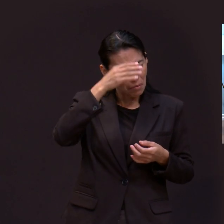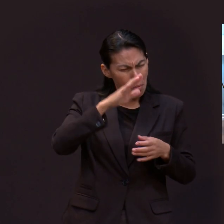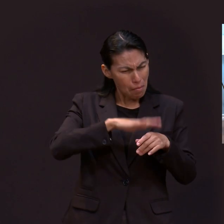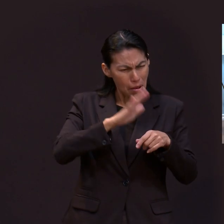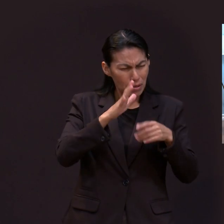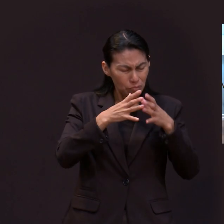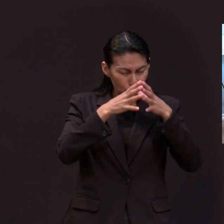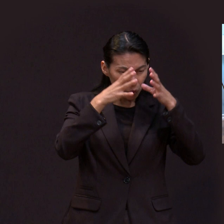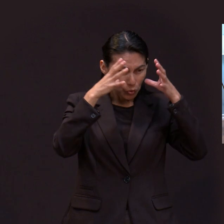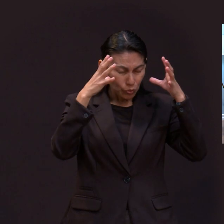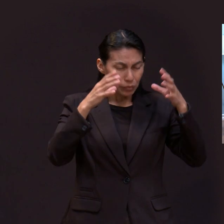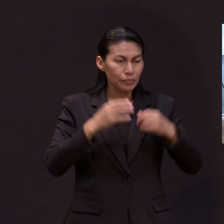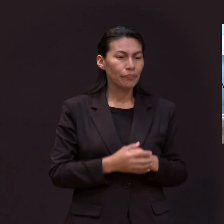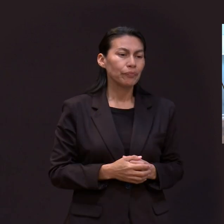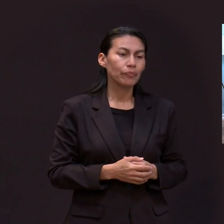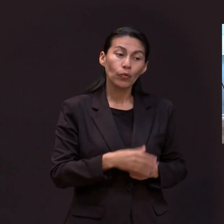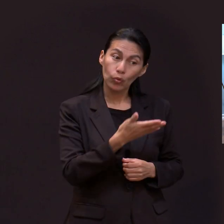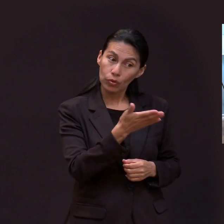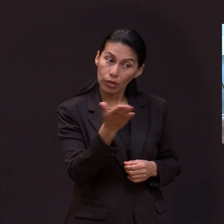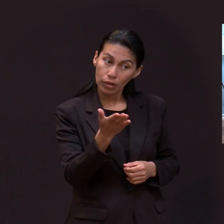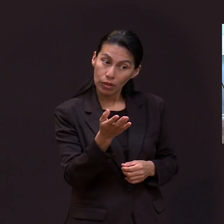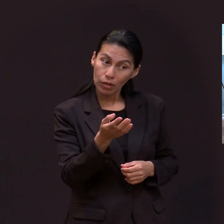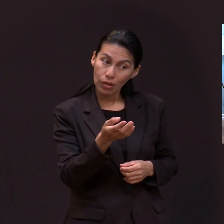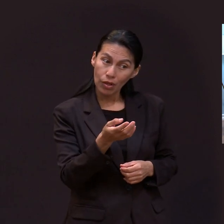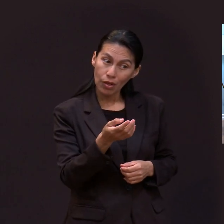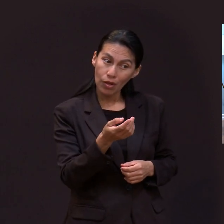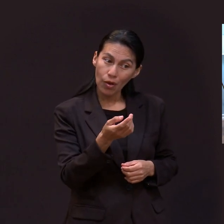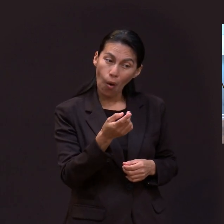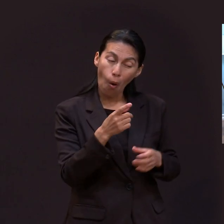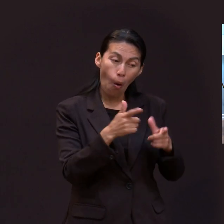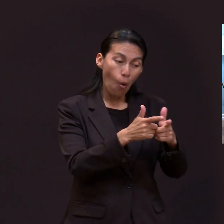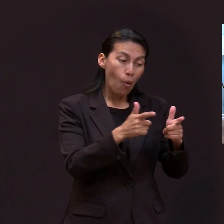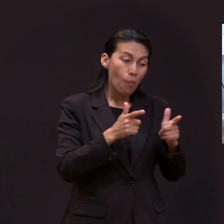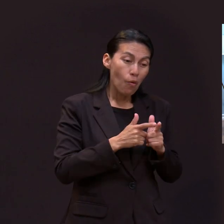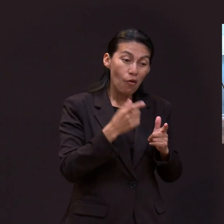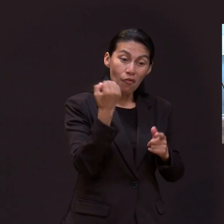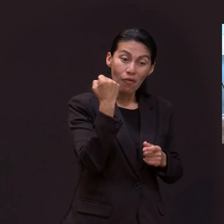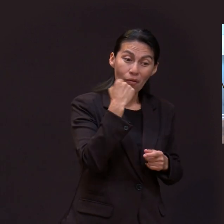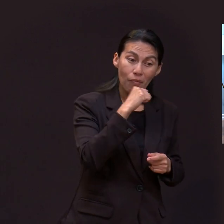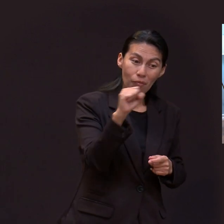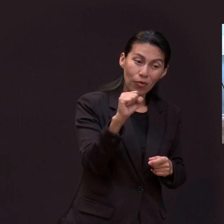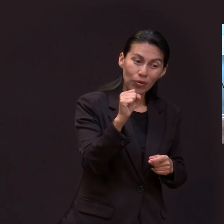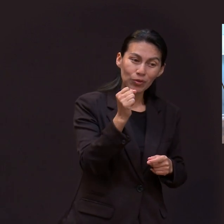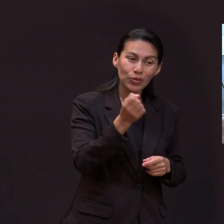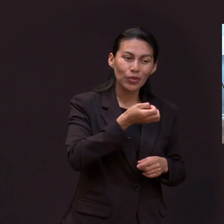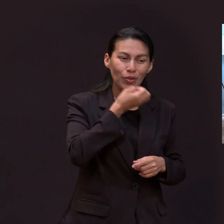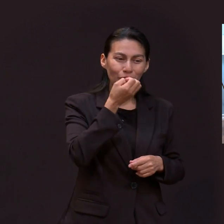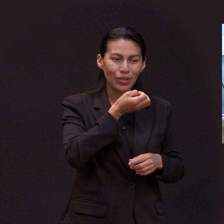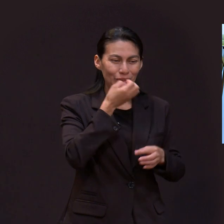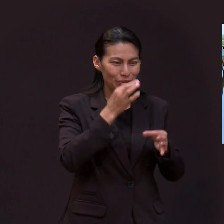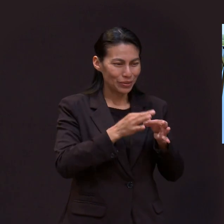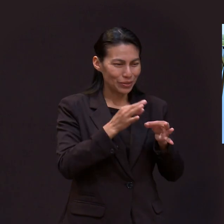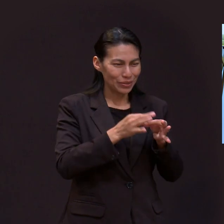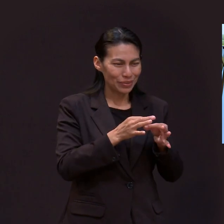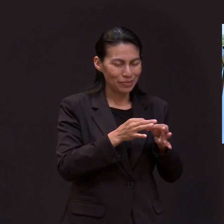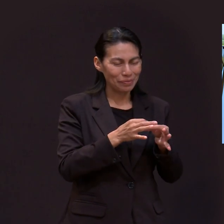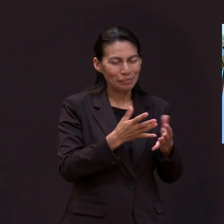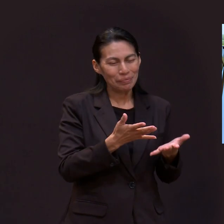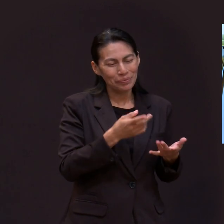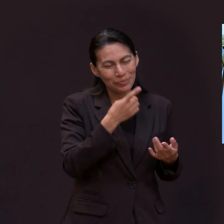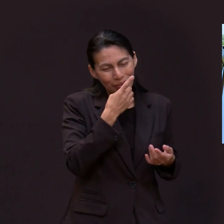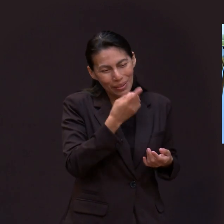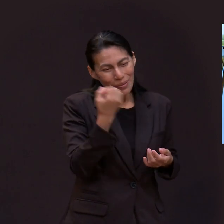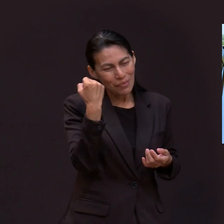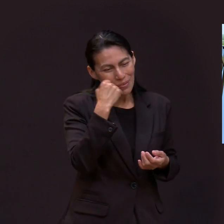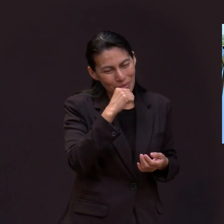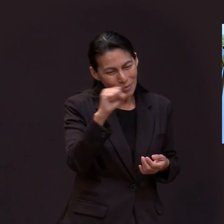pues pertenecen a un famoso grupo y diego famoso porque todas las noches que